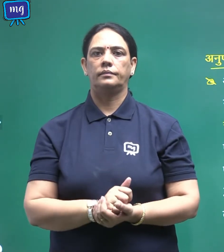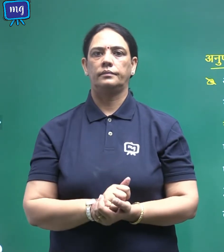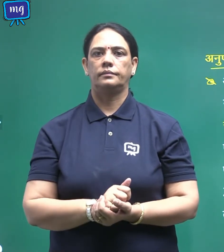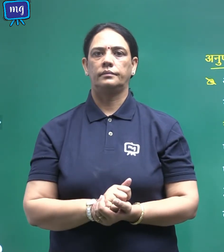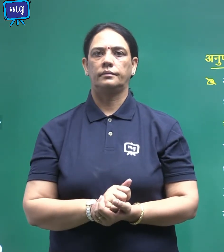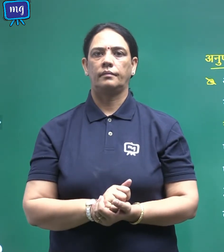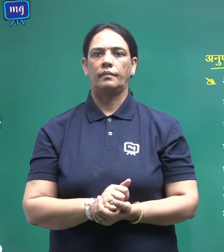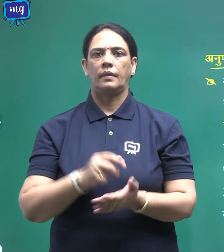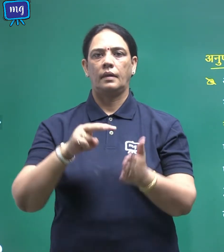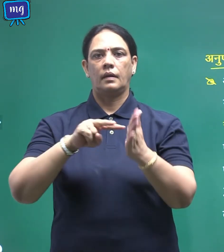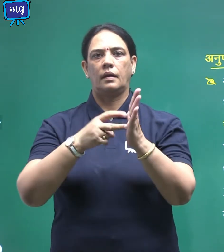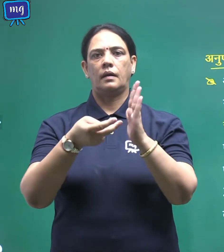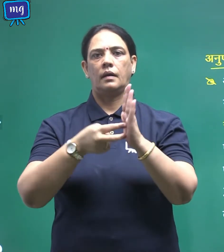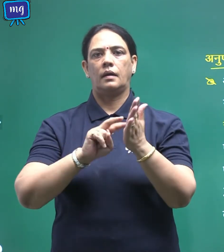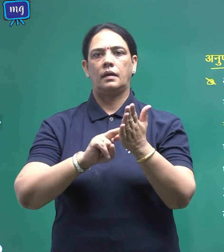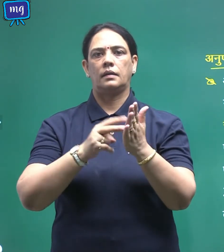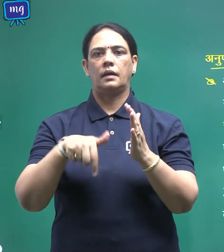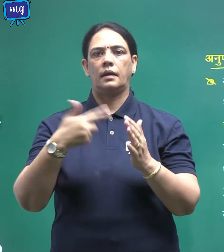अर्थ है